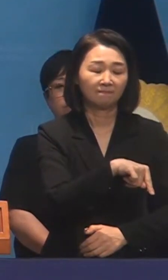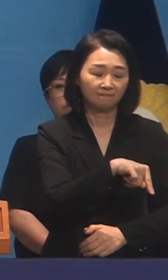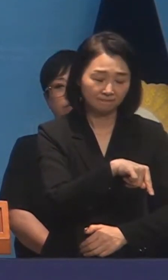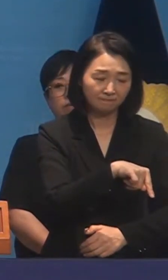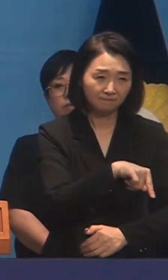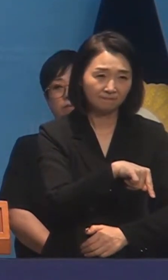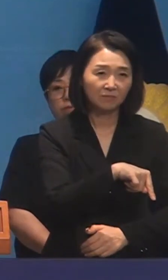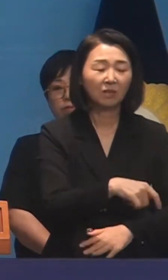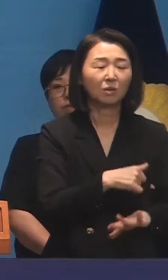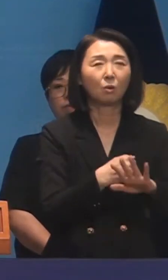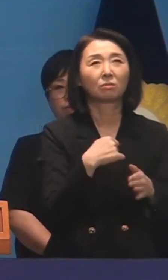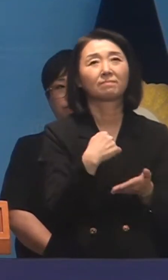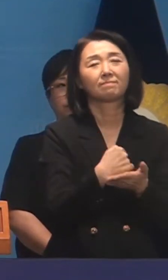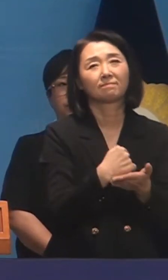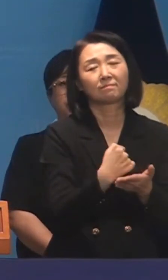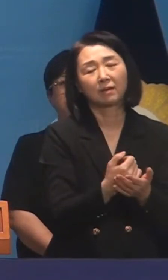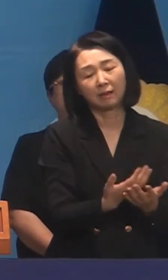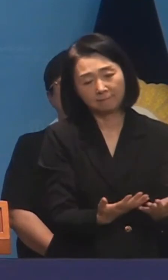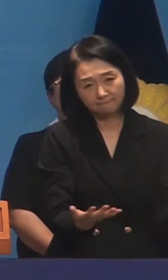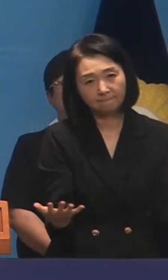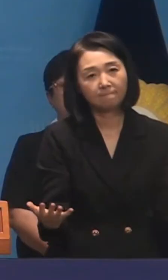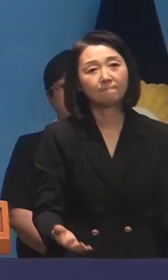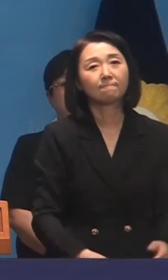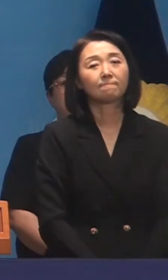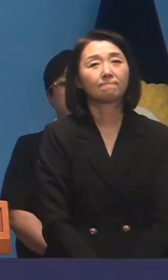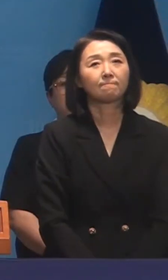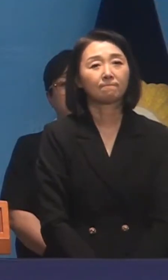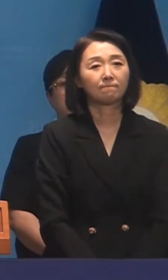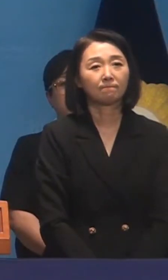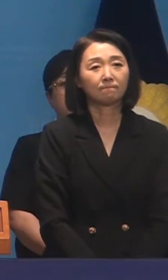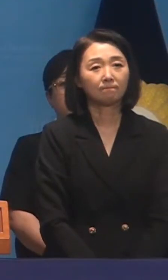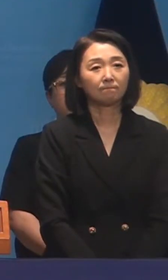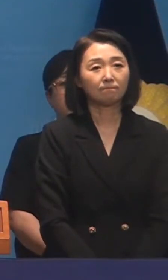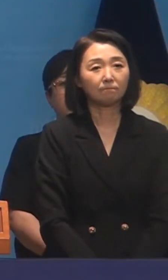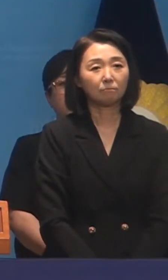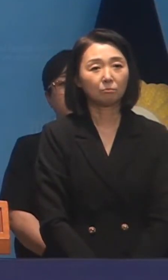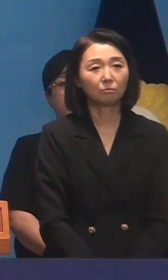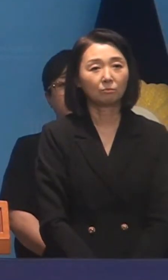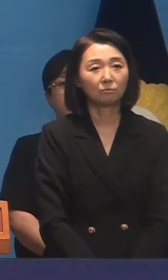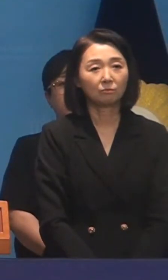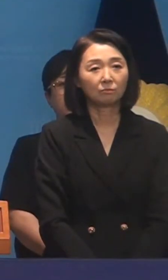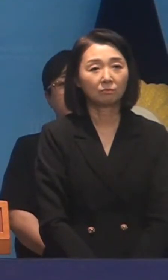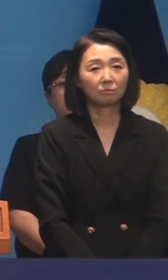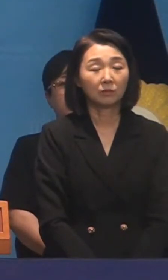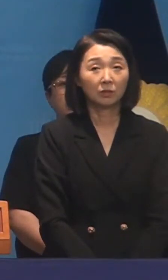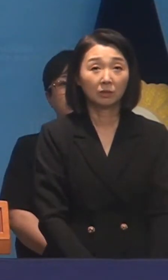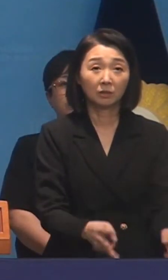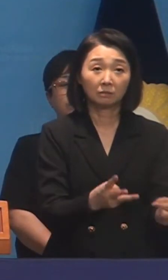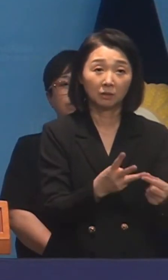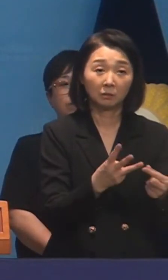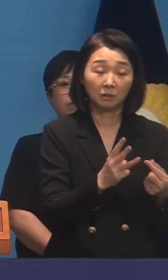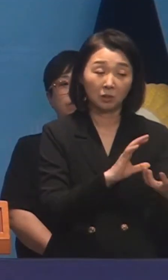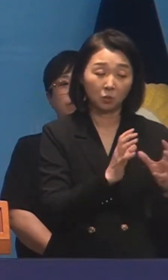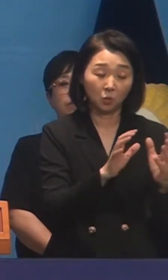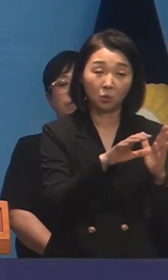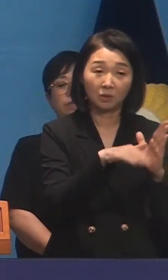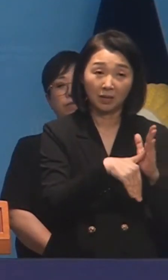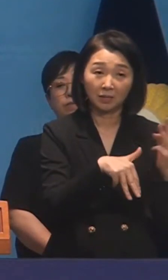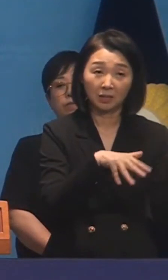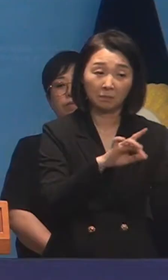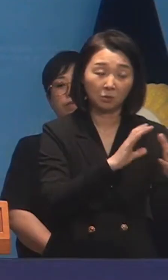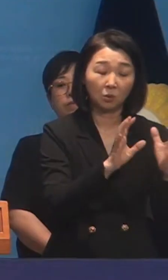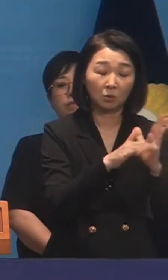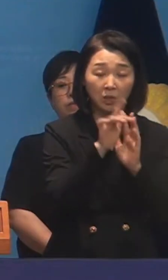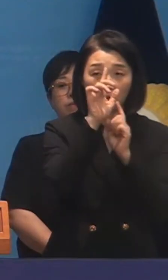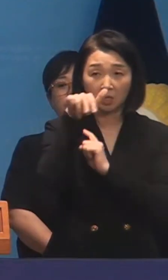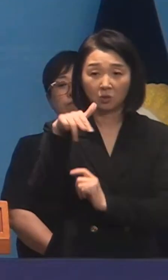이야기할 수밖에 없는 상황에 내몰렸다, 이렇게 평가해 주시면 좋을 것 같습니다. 실제로 세 번째 토론회에서 이준석